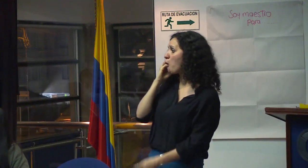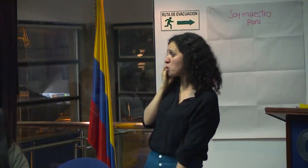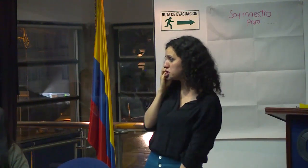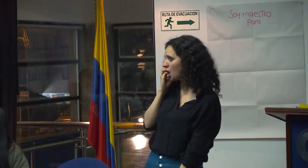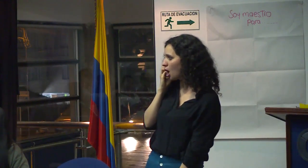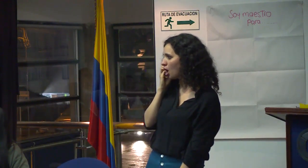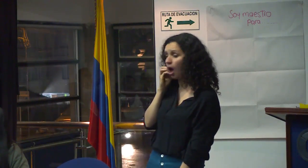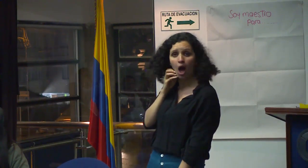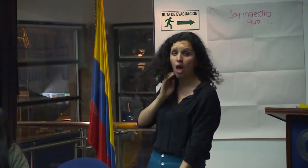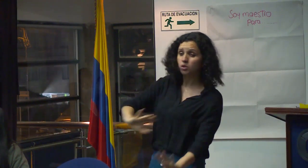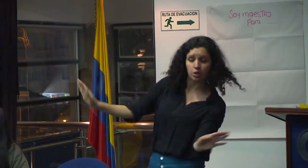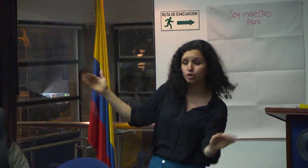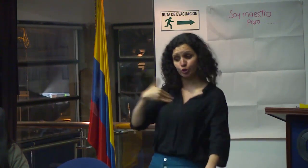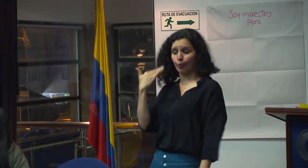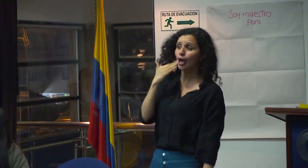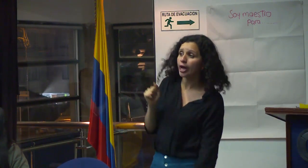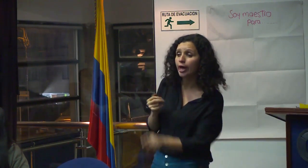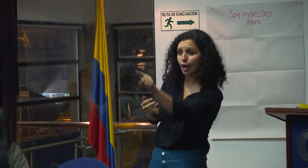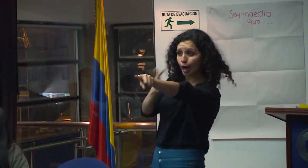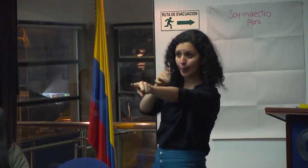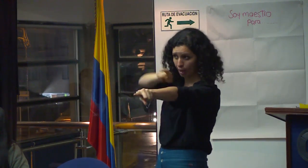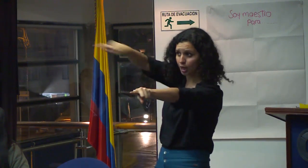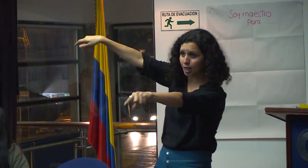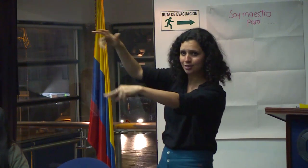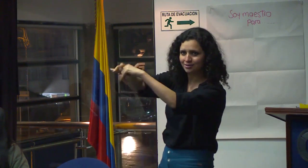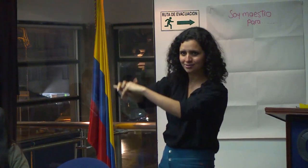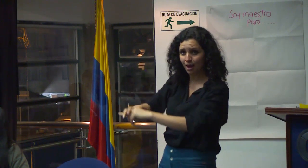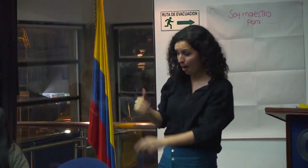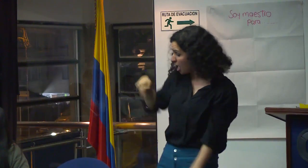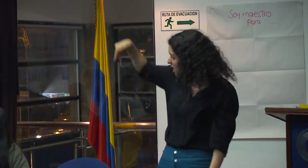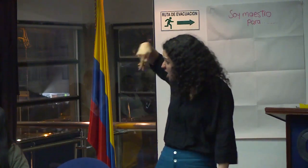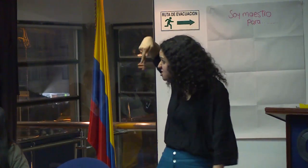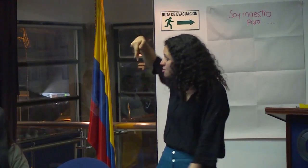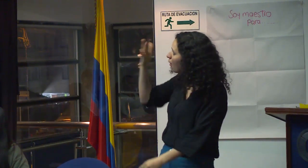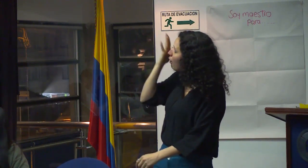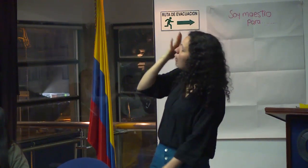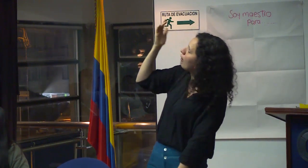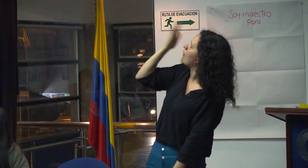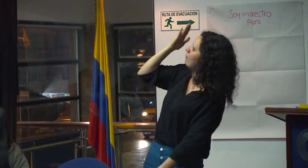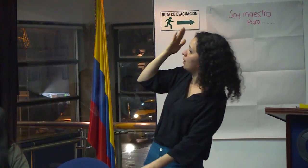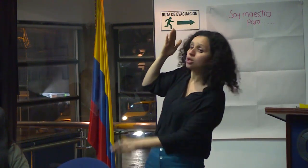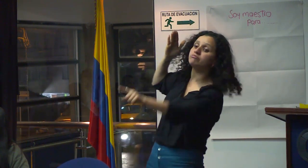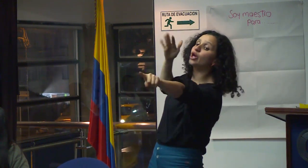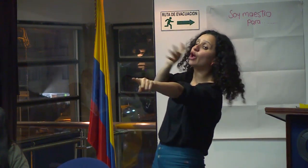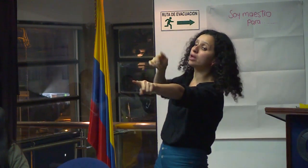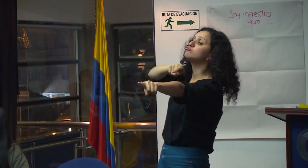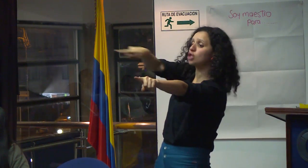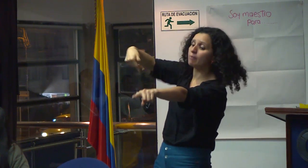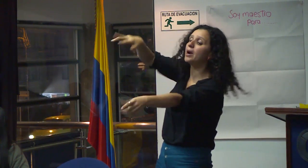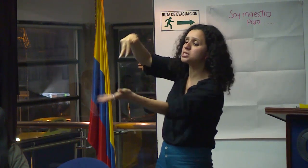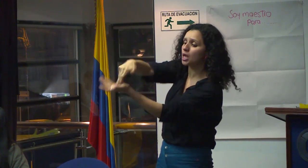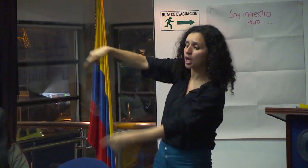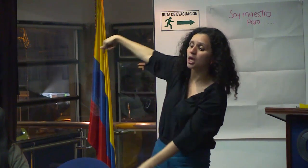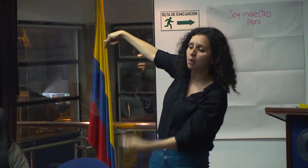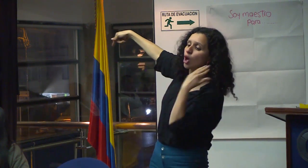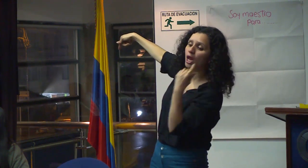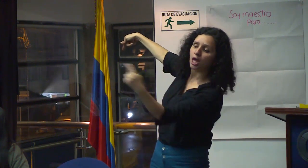hombre sea el que dé la silla, así tengan la persona al pie, pero es que el hombre es el que se tiene que parar a dar la